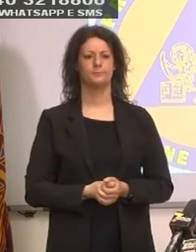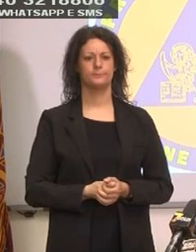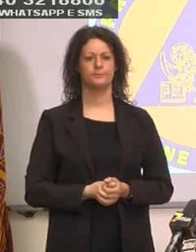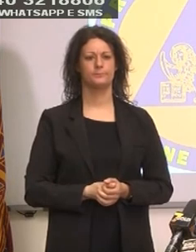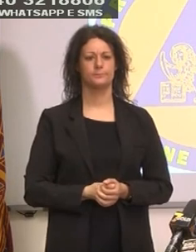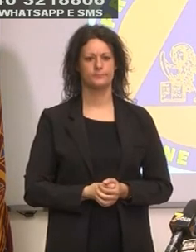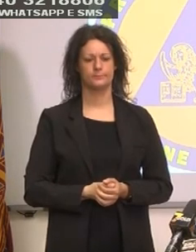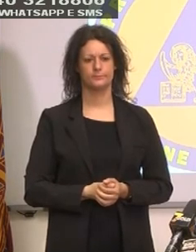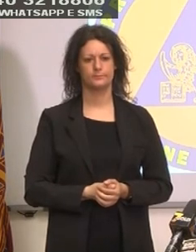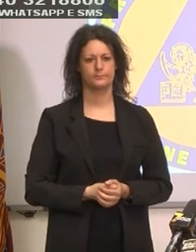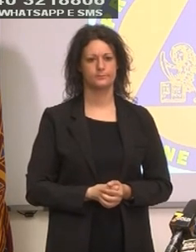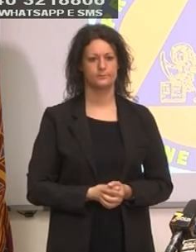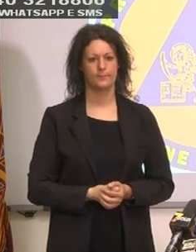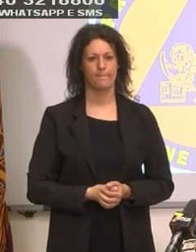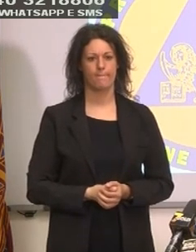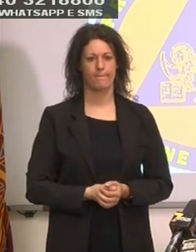Lanza.